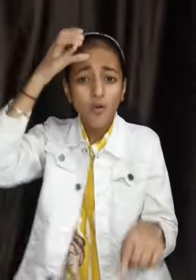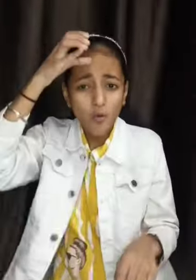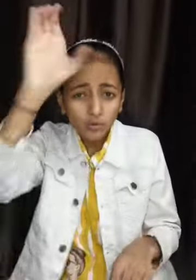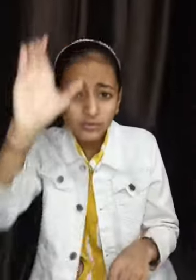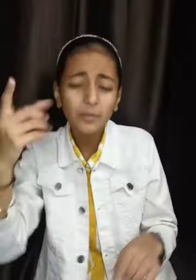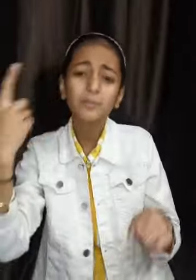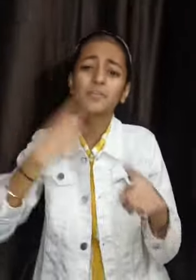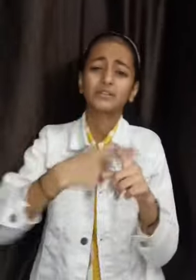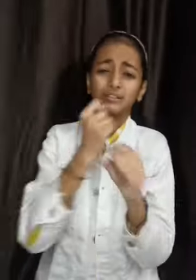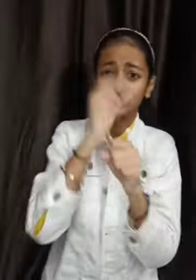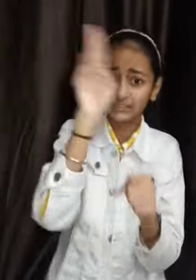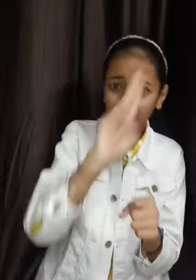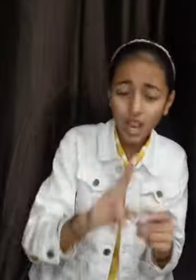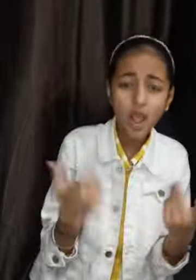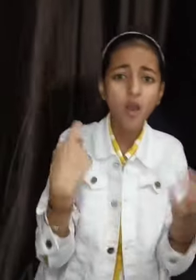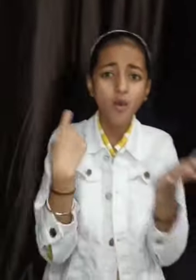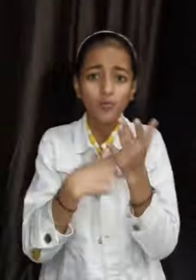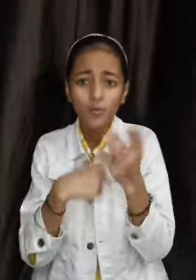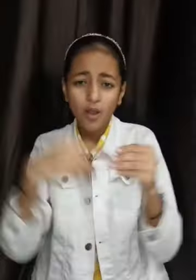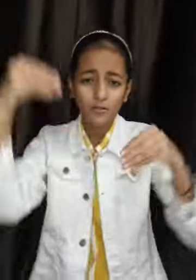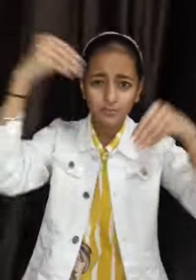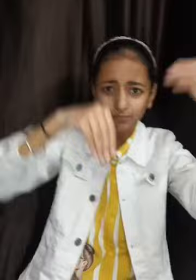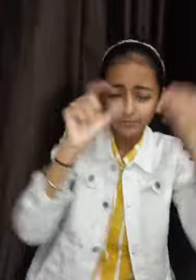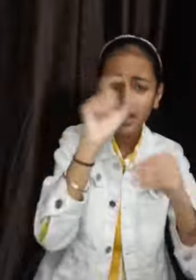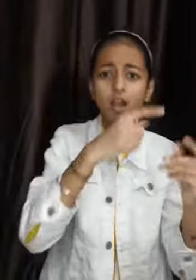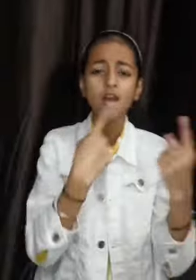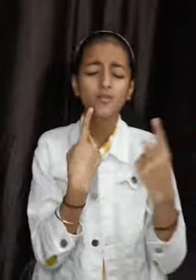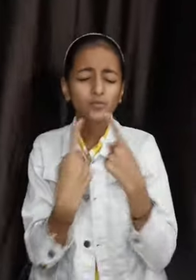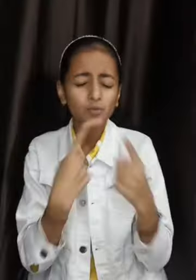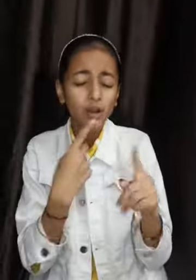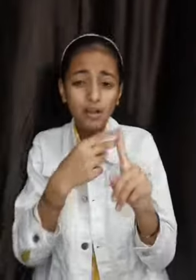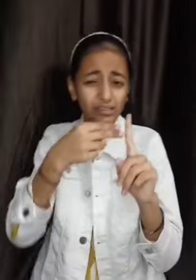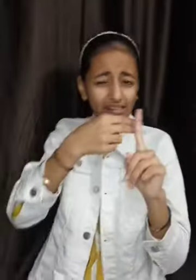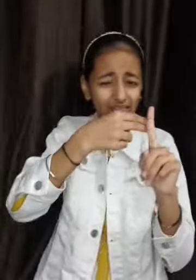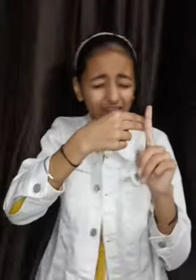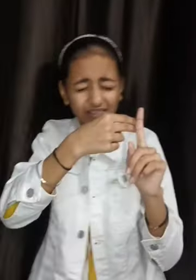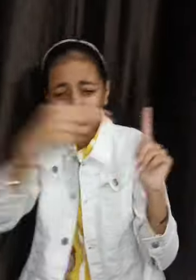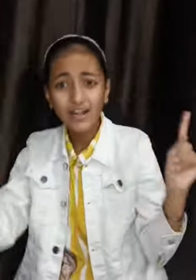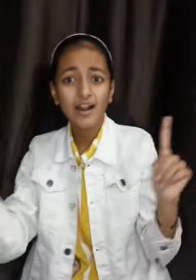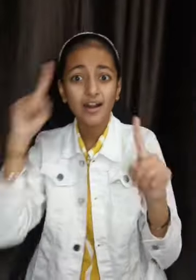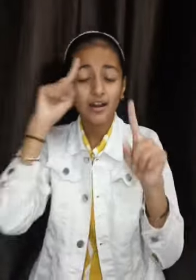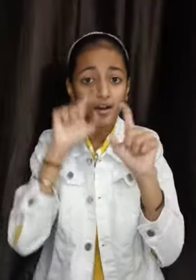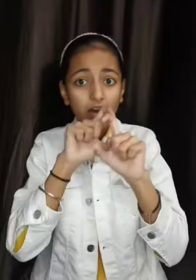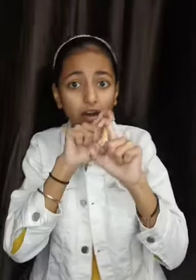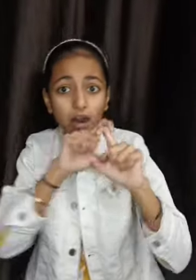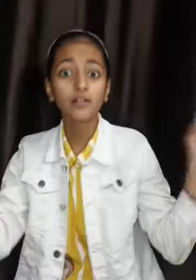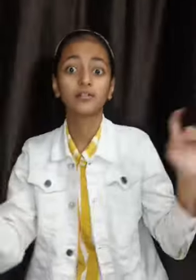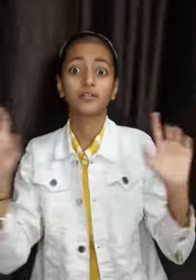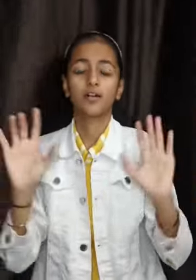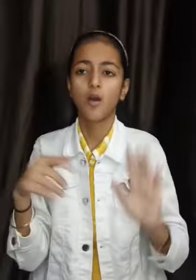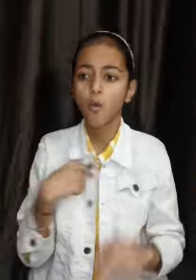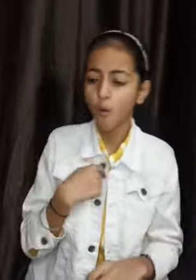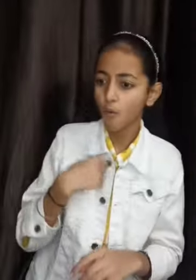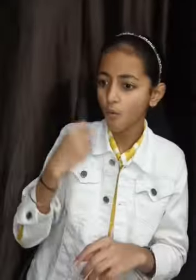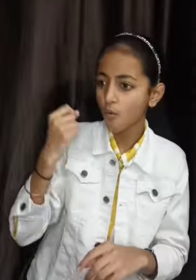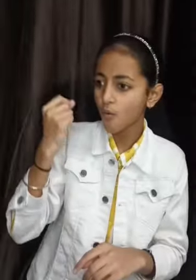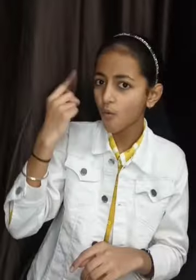उन्होंने सांकेतिक भाषा की व्याकरण, मापदंड, अवधारणा इत्यादि के बारे में गहराई